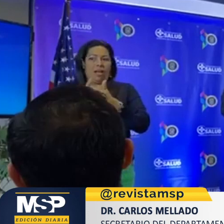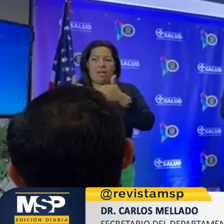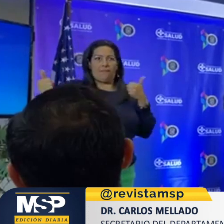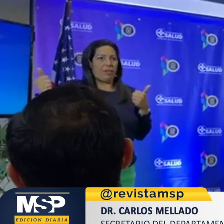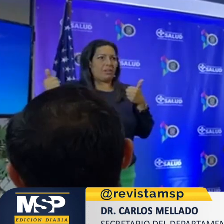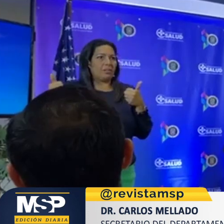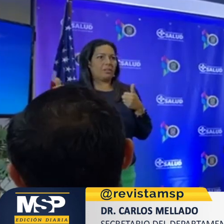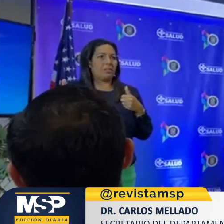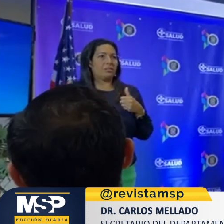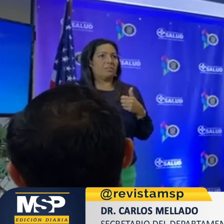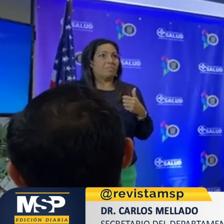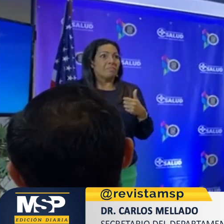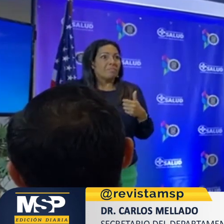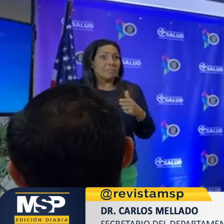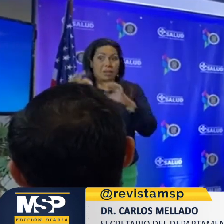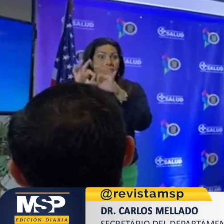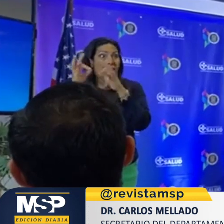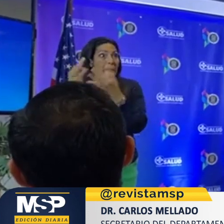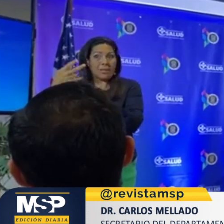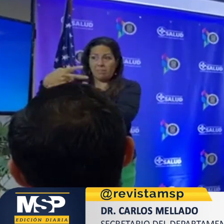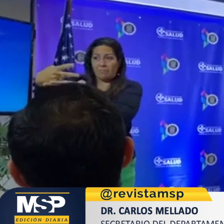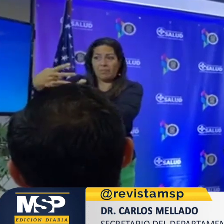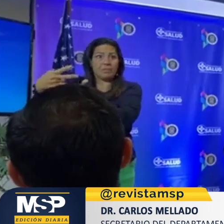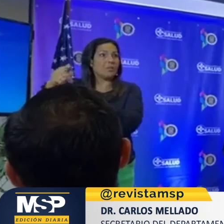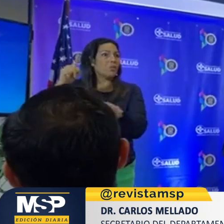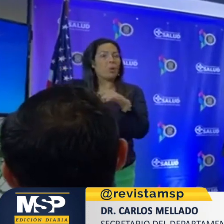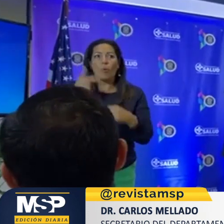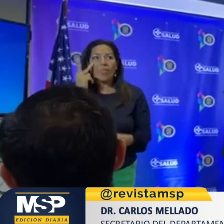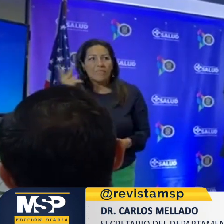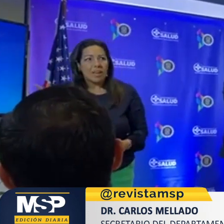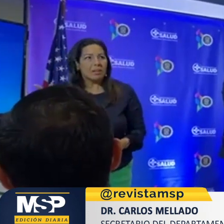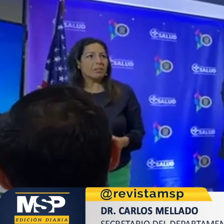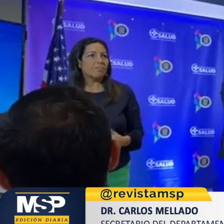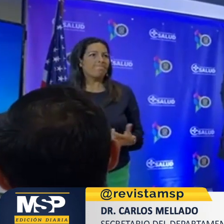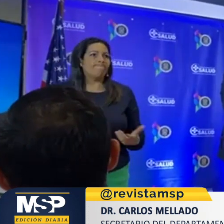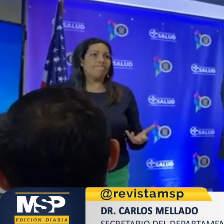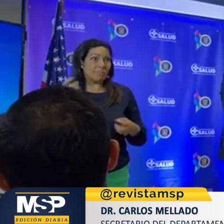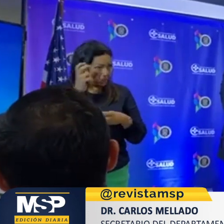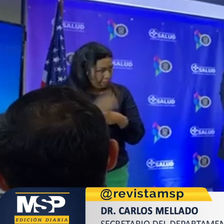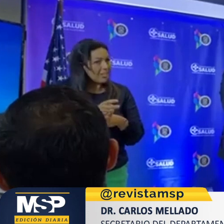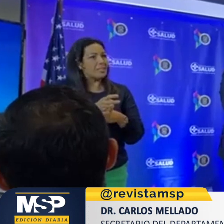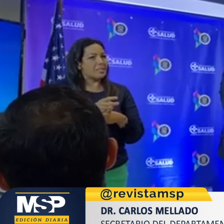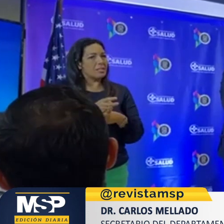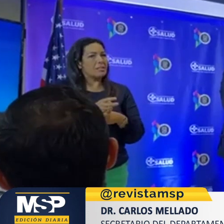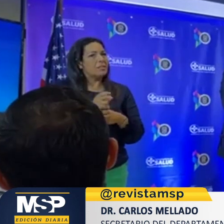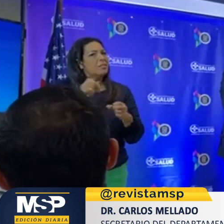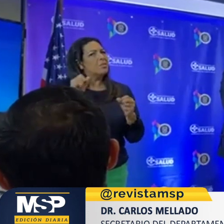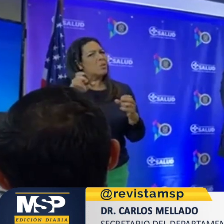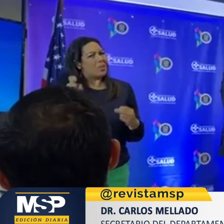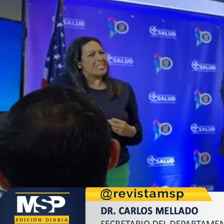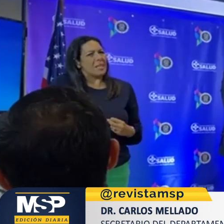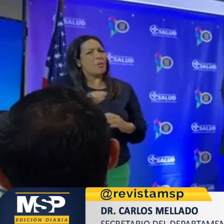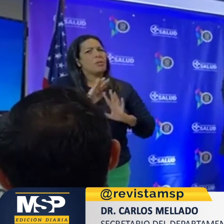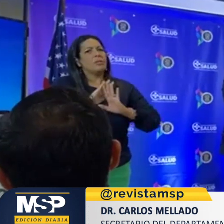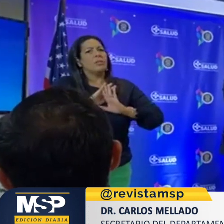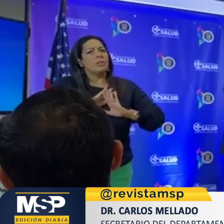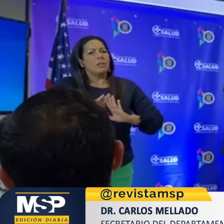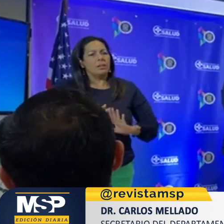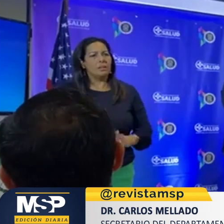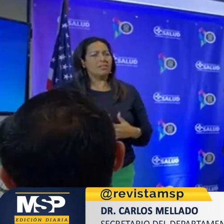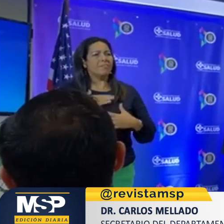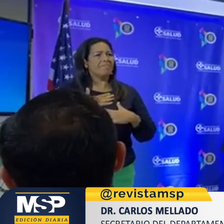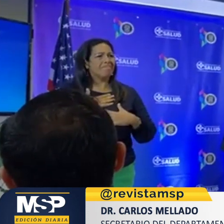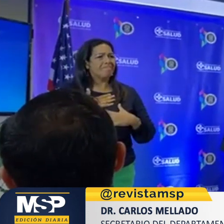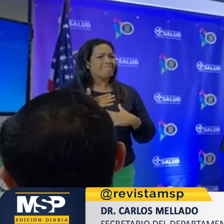no pueden ver a sus familiares. Y es un momento donde hay que traer paz, sosiego al pueblo de Puerto Rico. Y es un momento donde hay que decirle